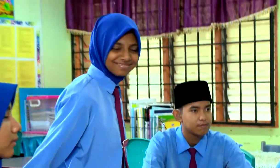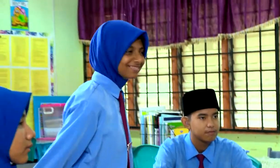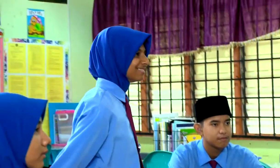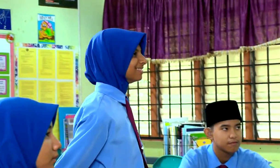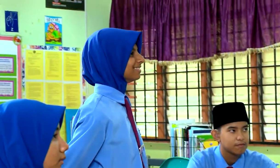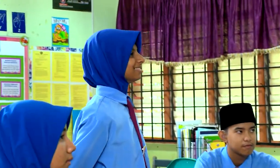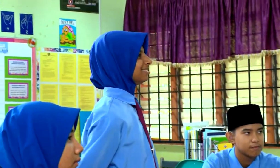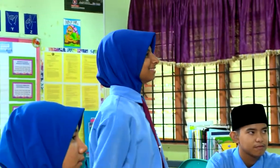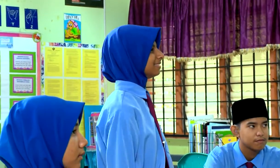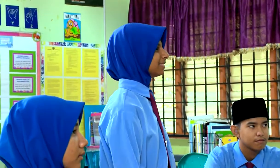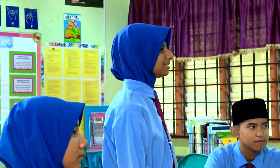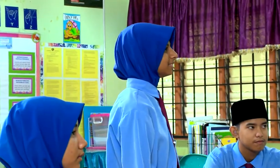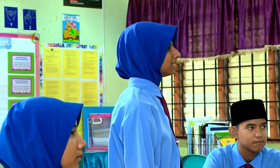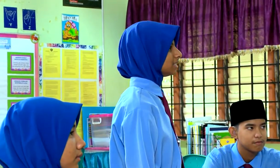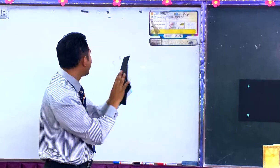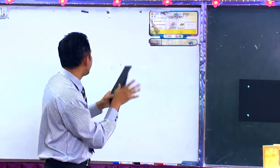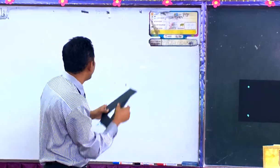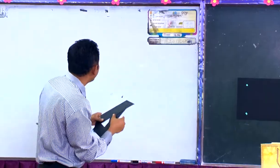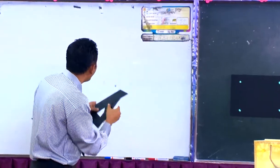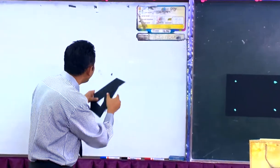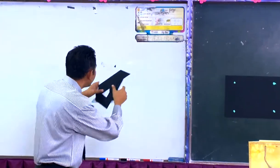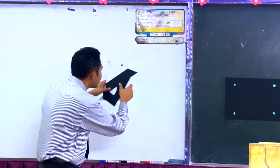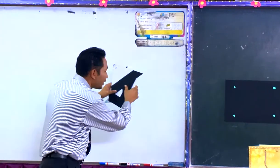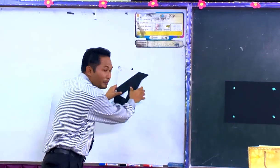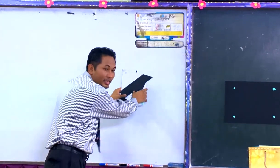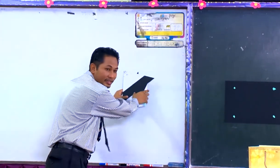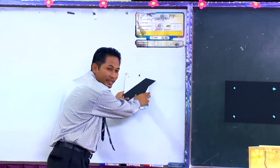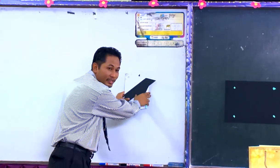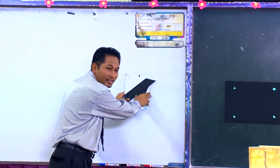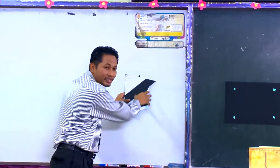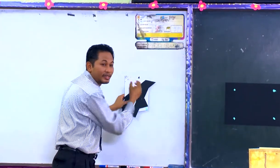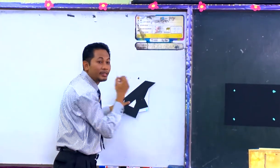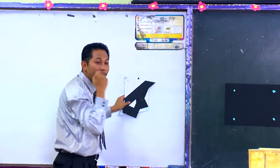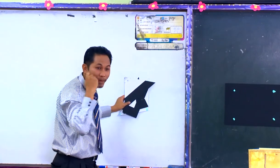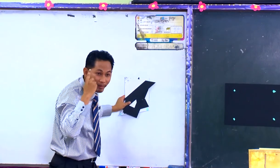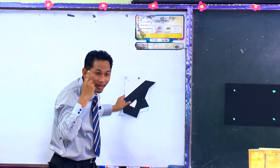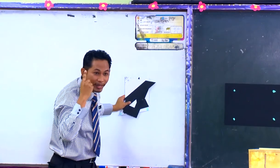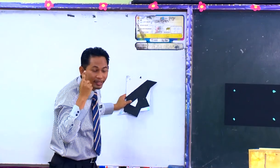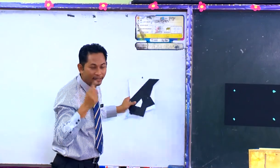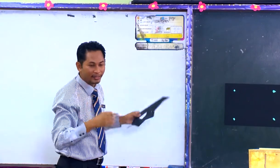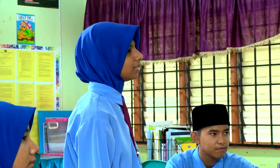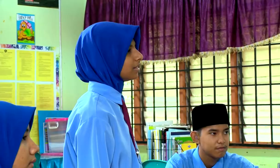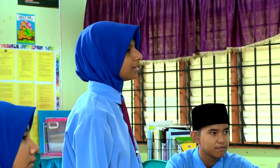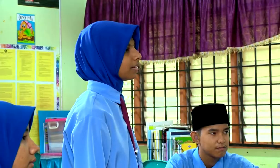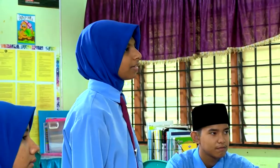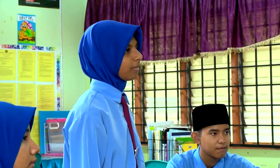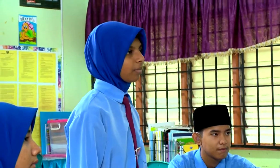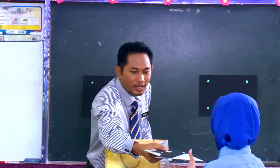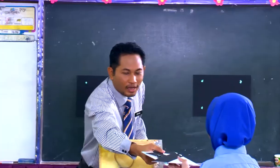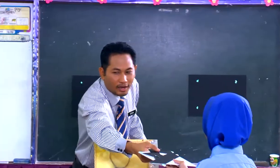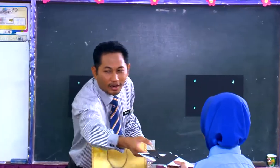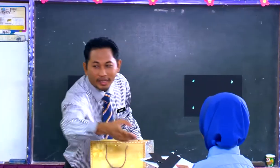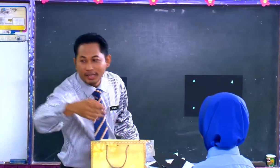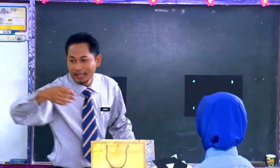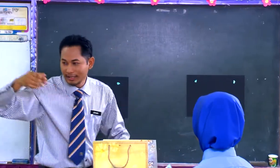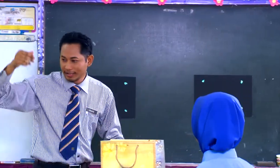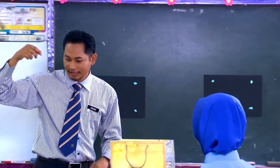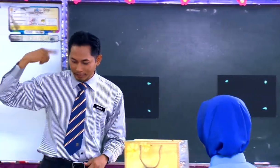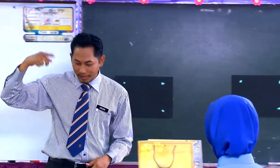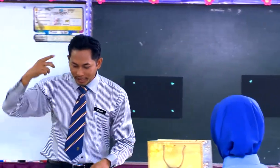Susun gambar ni dan tampak kat sini. Faham tak? Dah. Okey. Siapa lagi